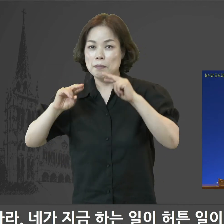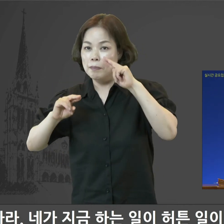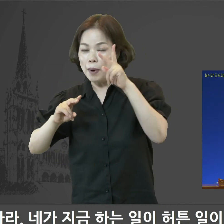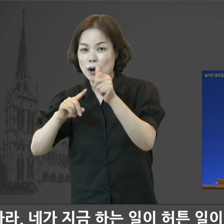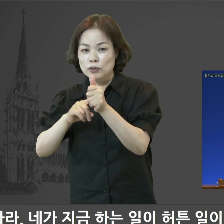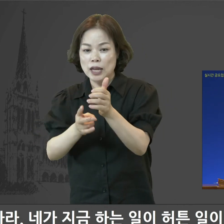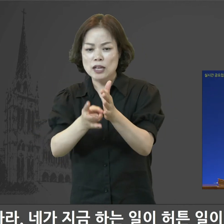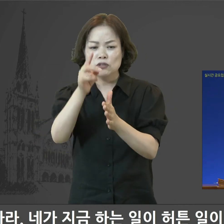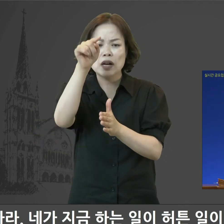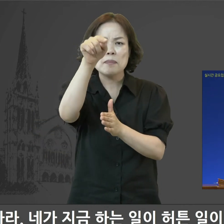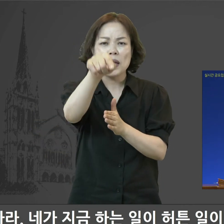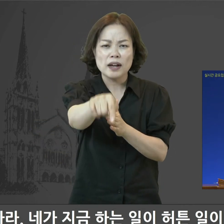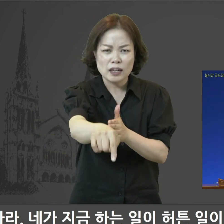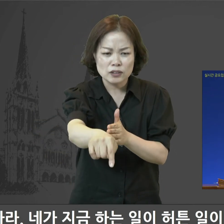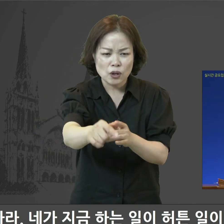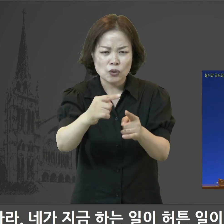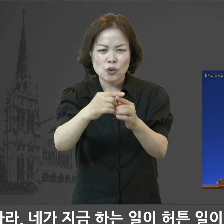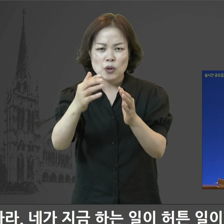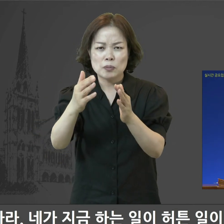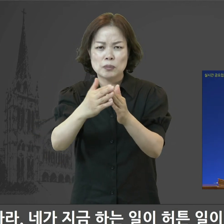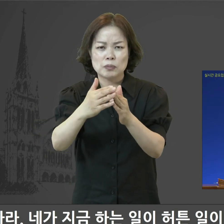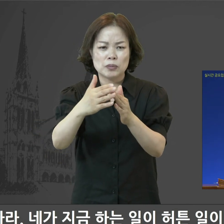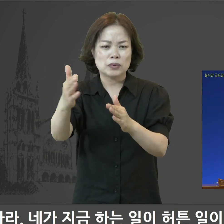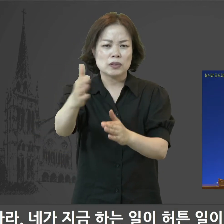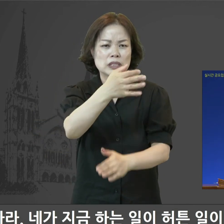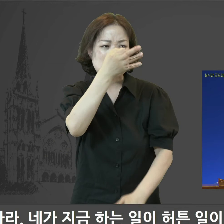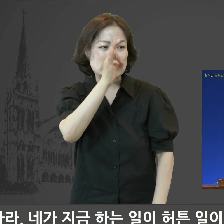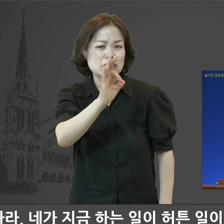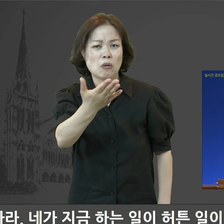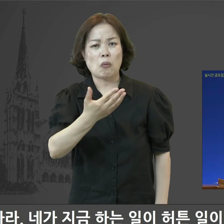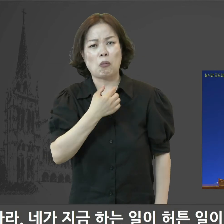올라가서 예루살렘 교회로부터 인정받고 싶었는데